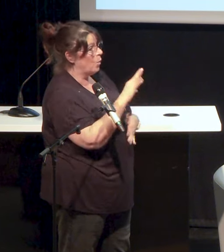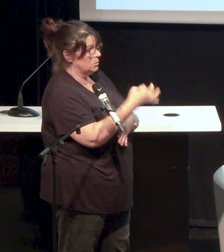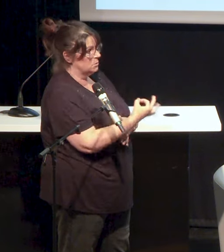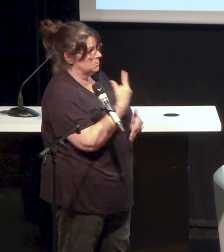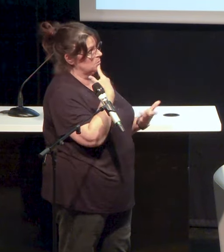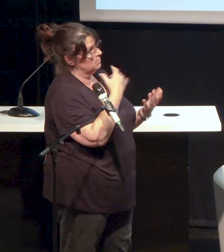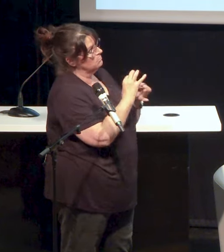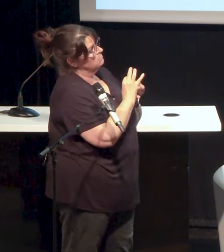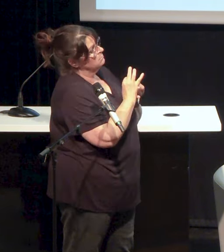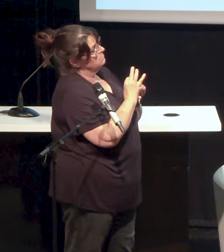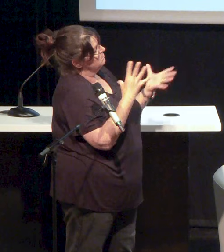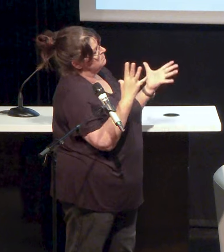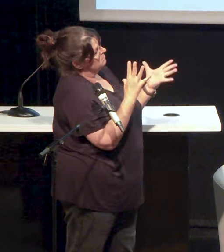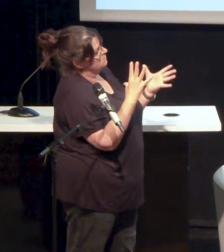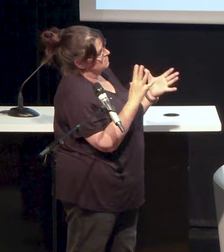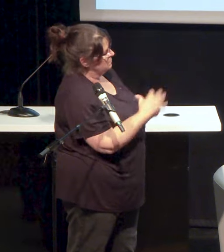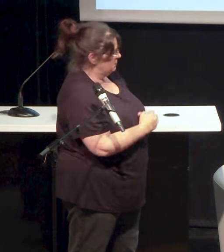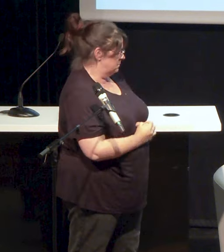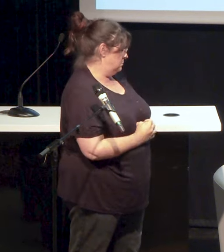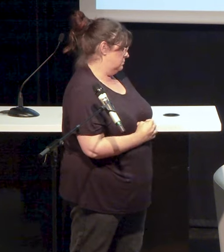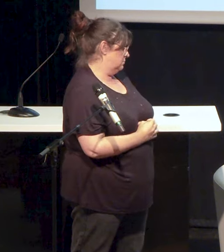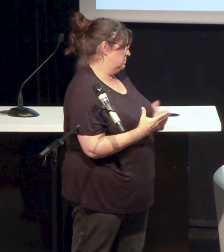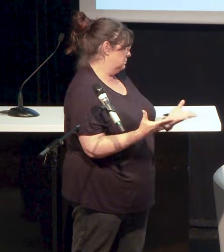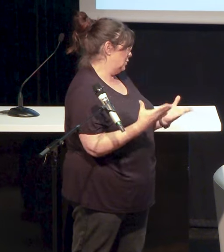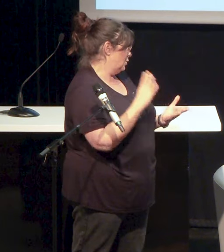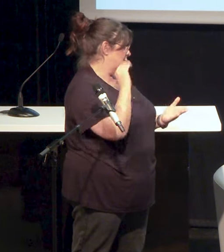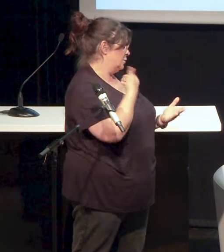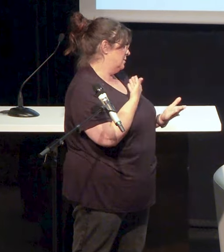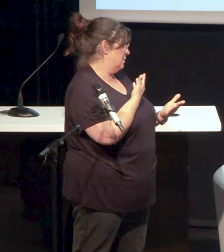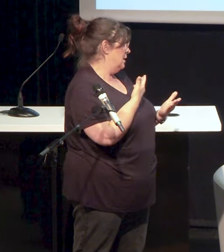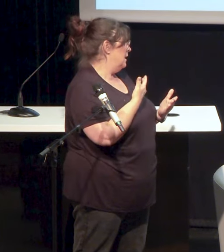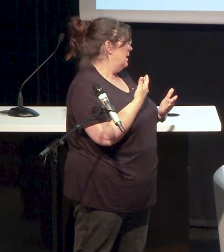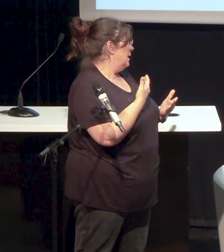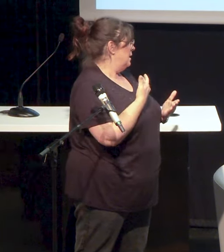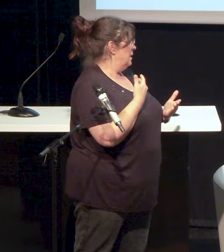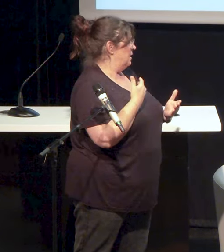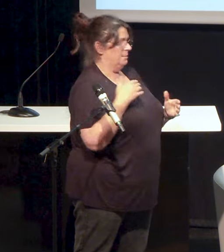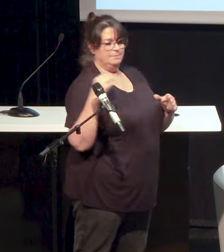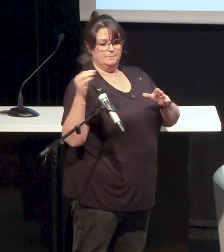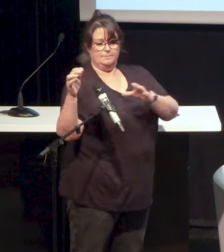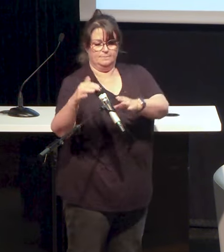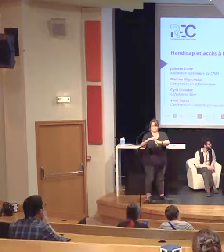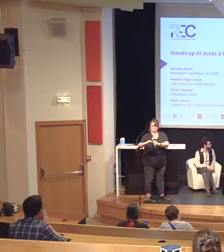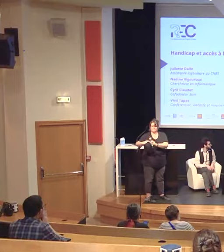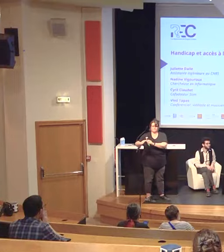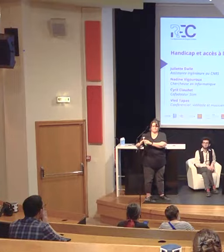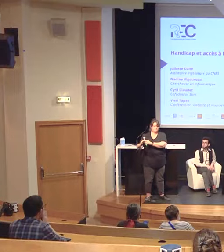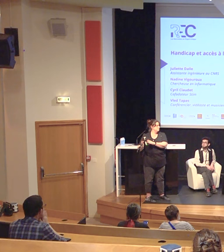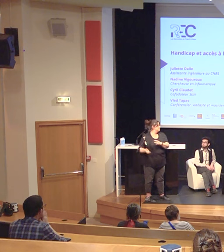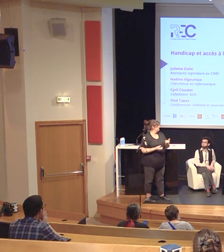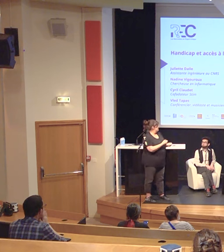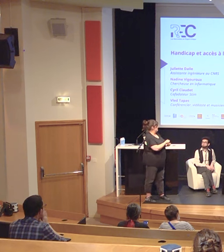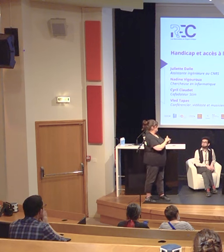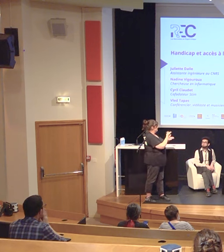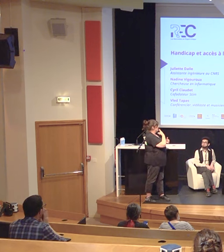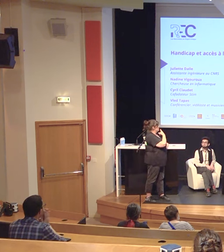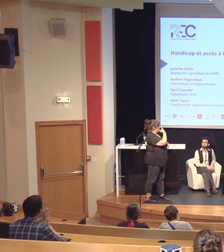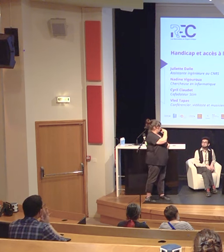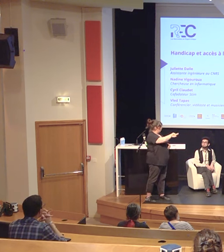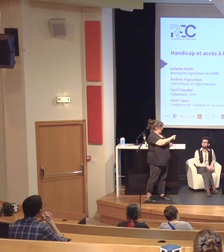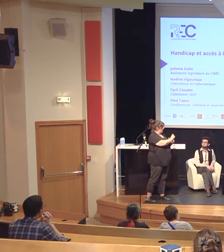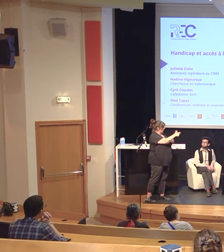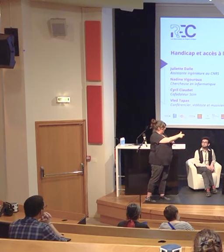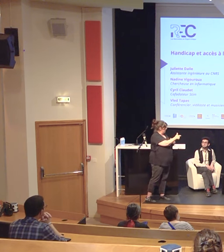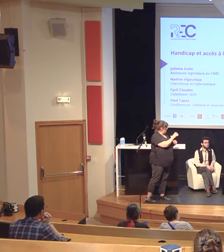a un différentiel qui est différent. Voilà, bon, je vais... passer peut-être la parole à Juliette. Et après,